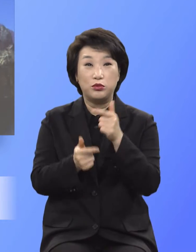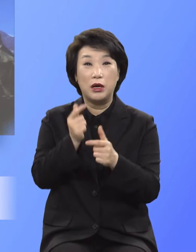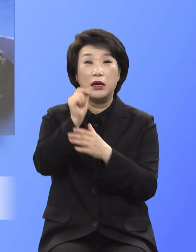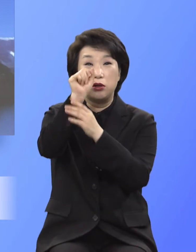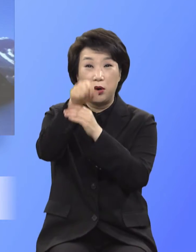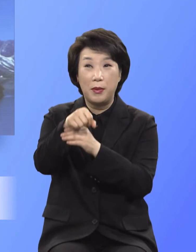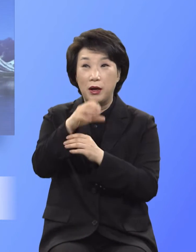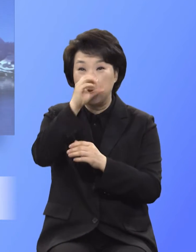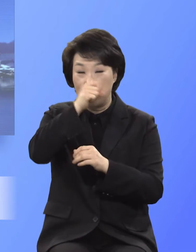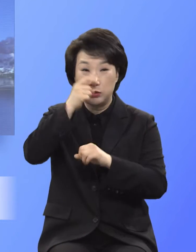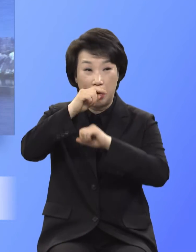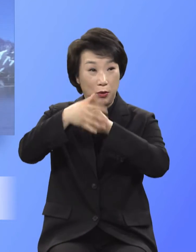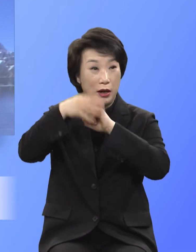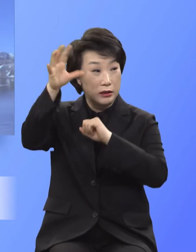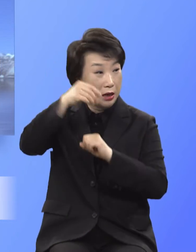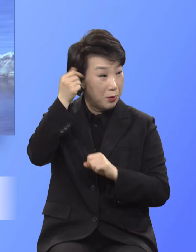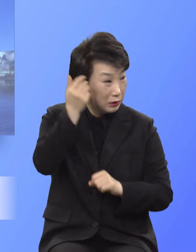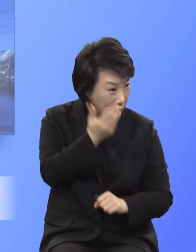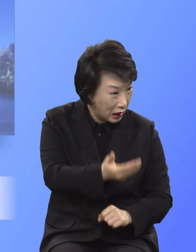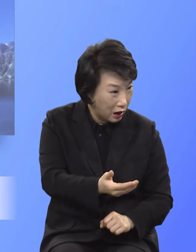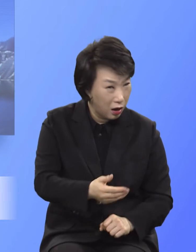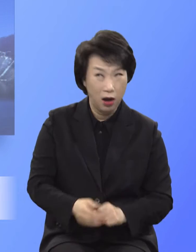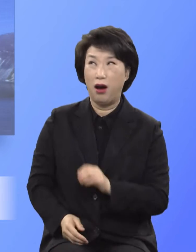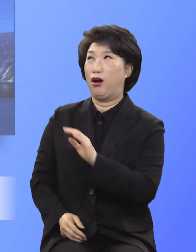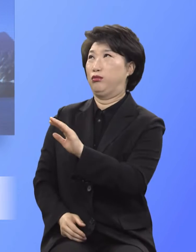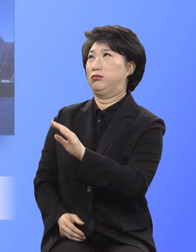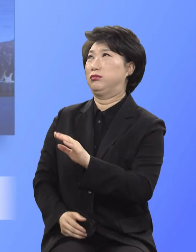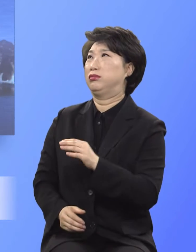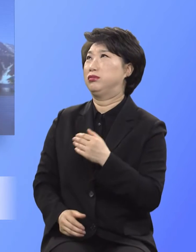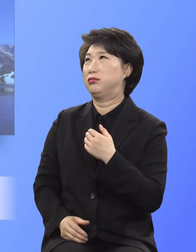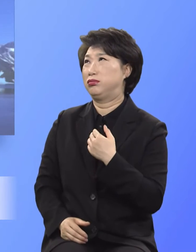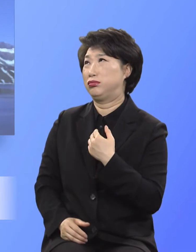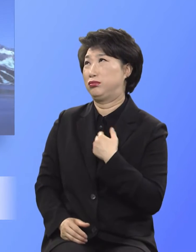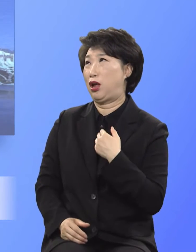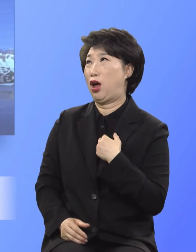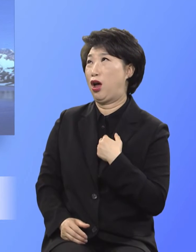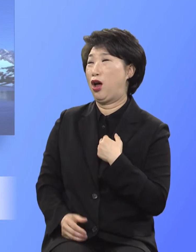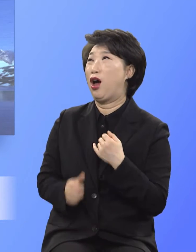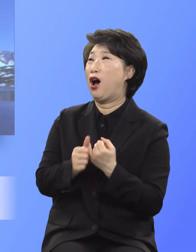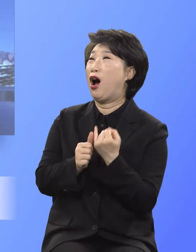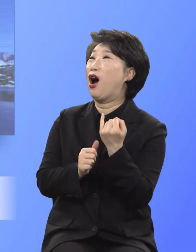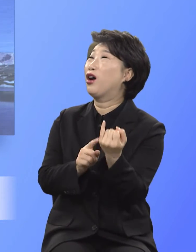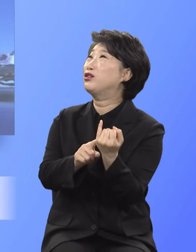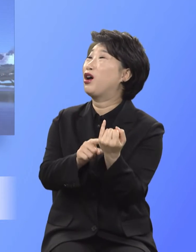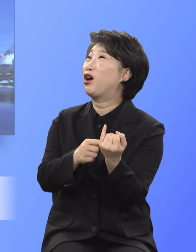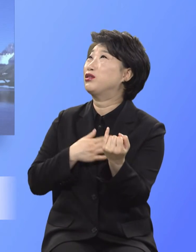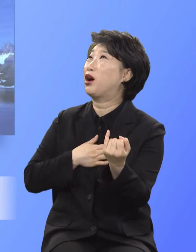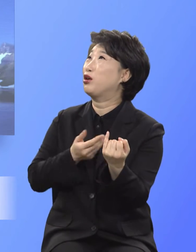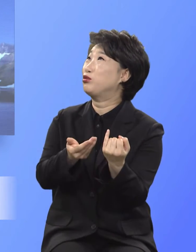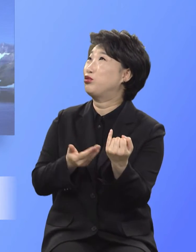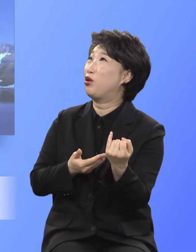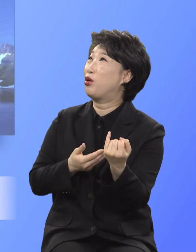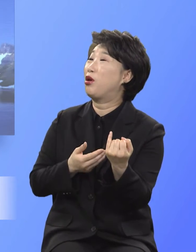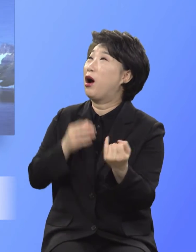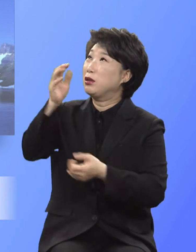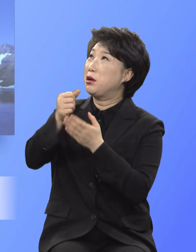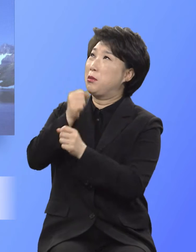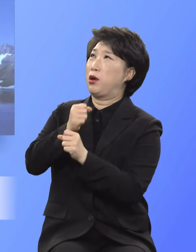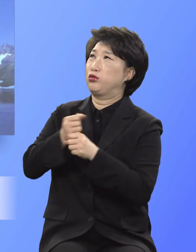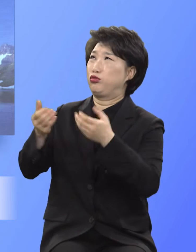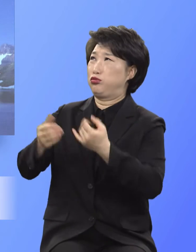실과를 먹었느냐는 것이다. 그거요, 내 아내